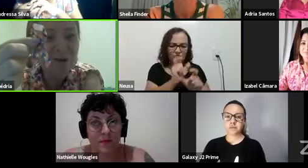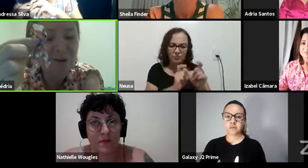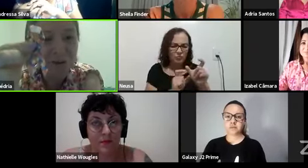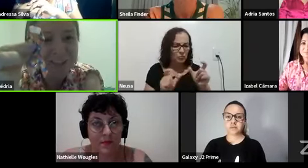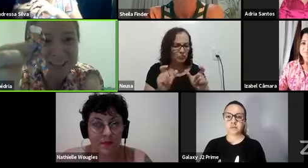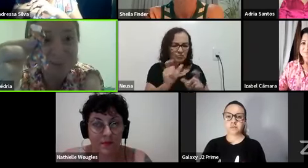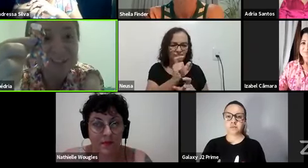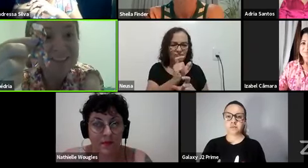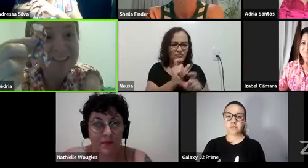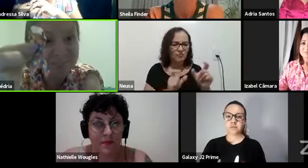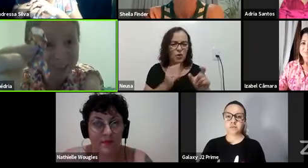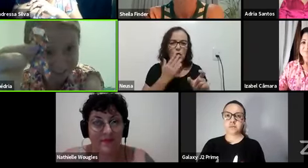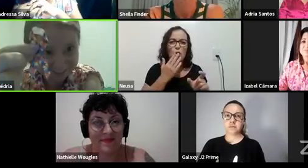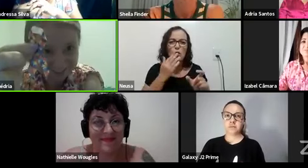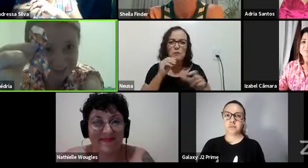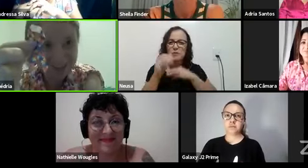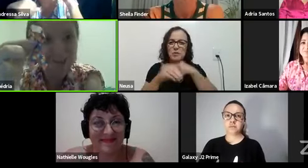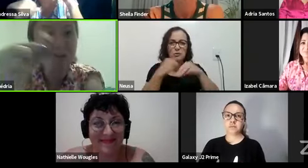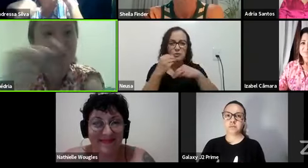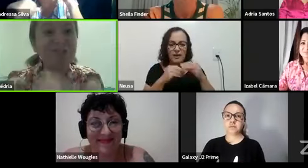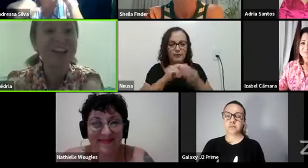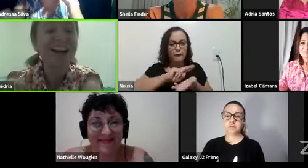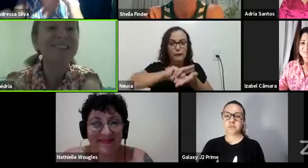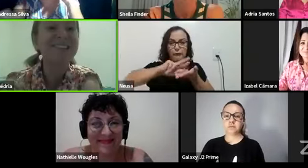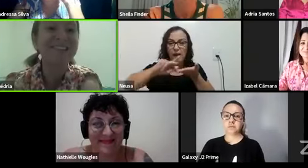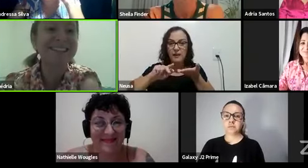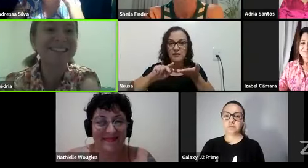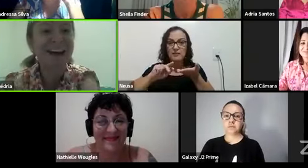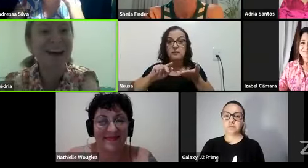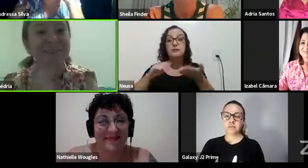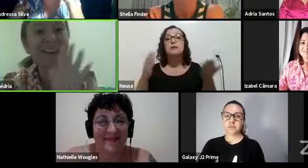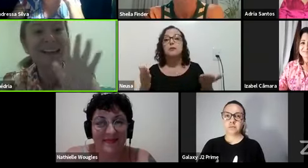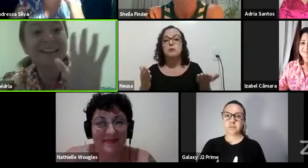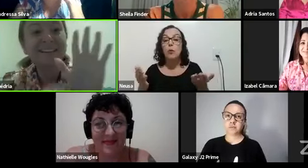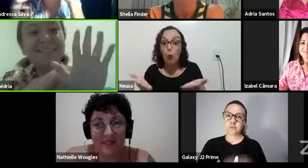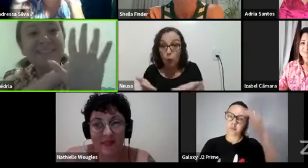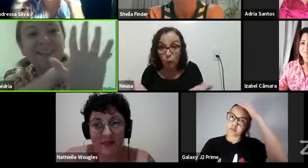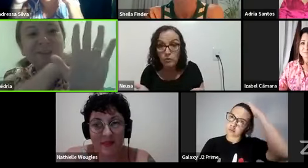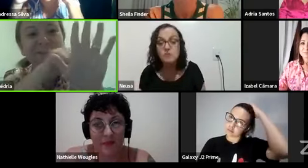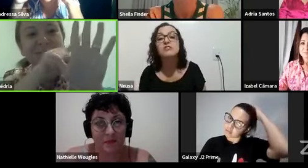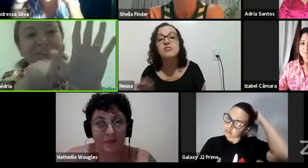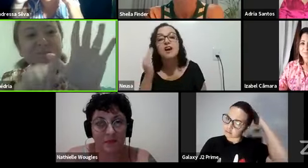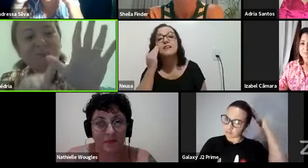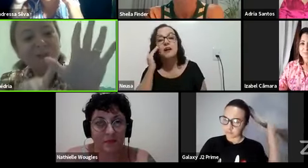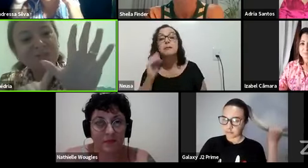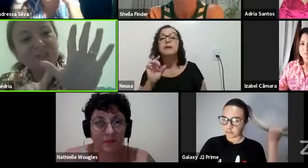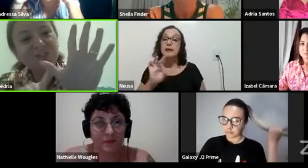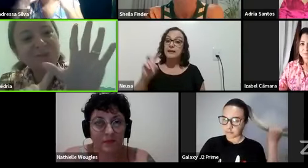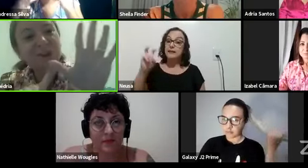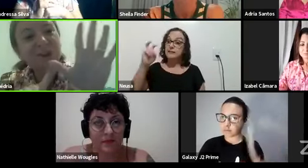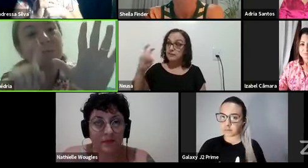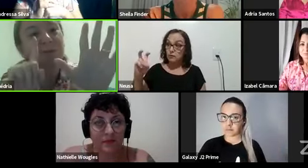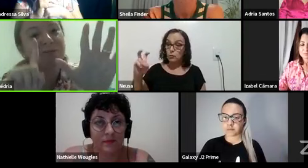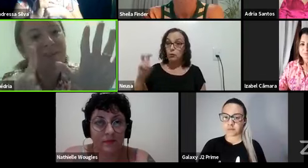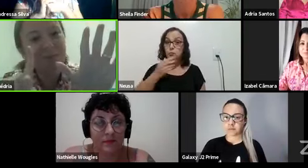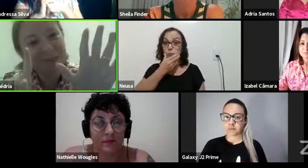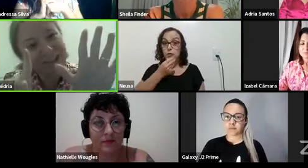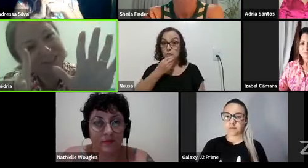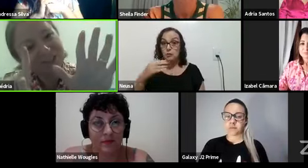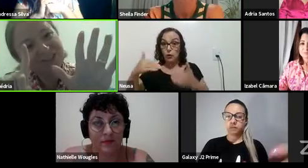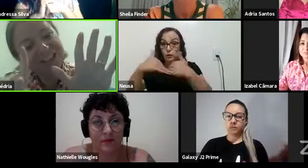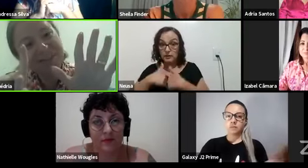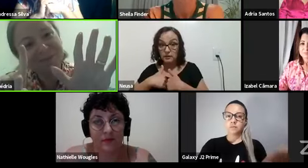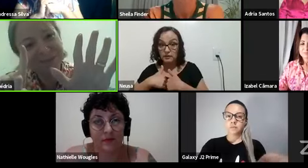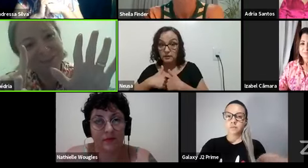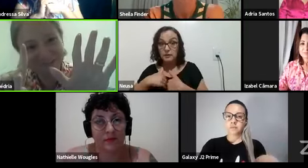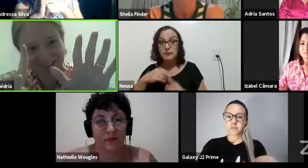vai, colorido e diverso. Hoje a gente já sabe que a cada 5 meninos com autismo,